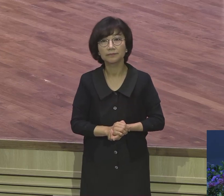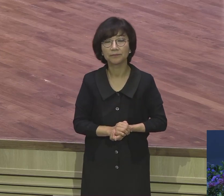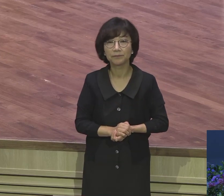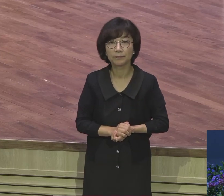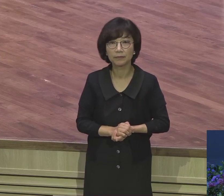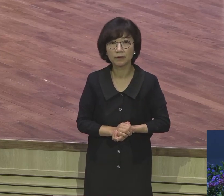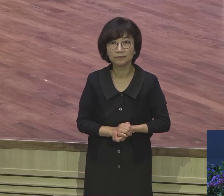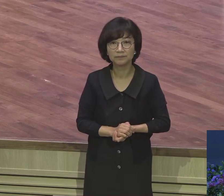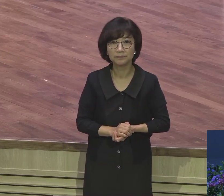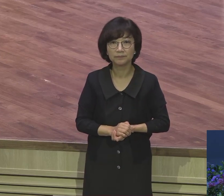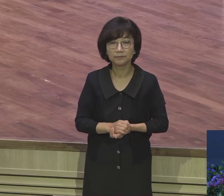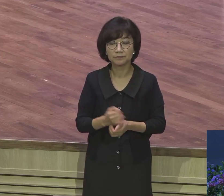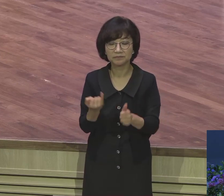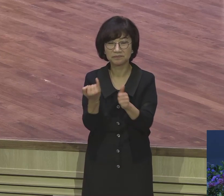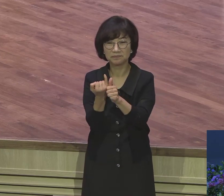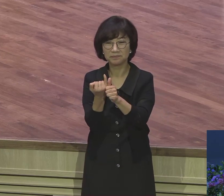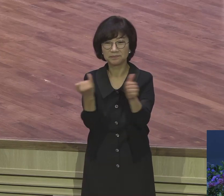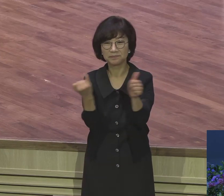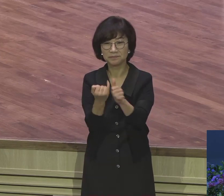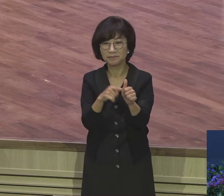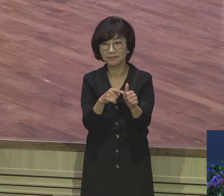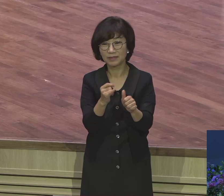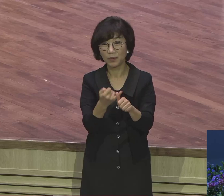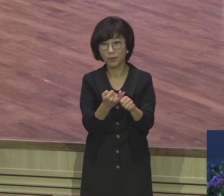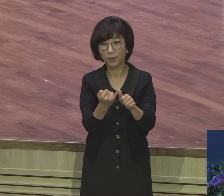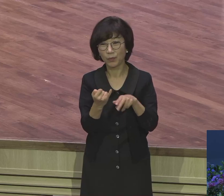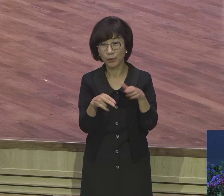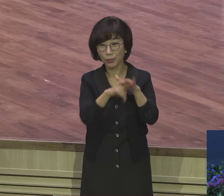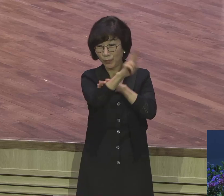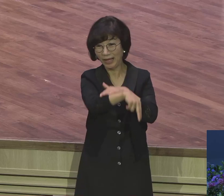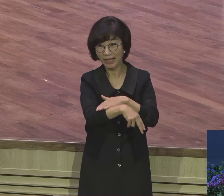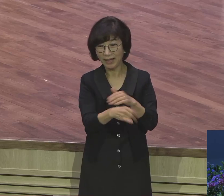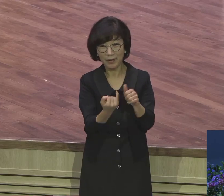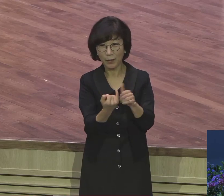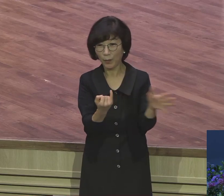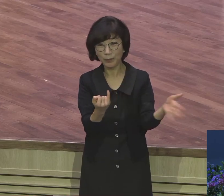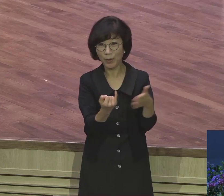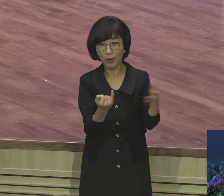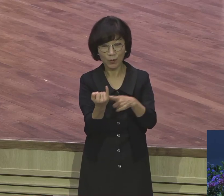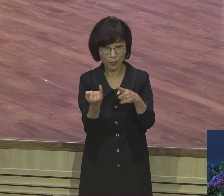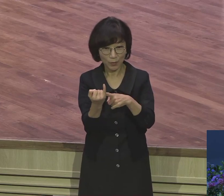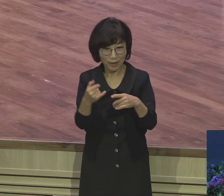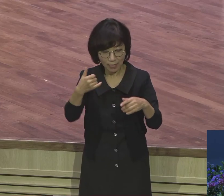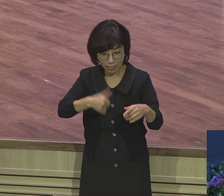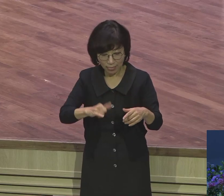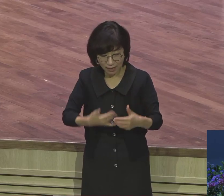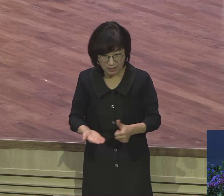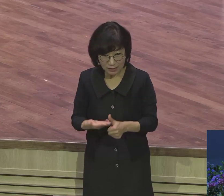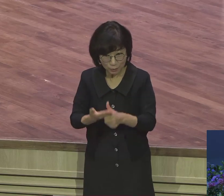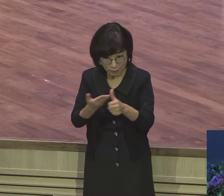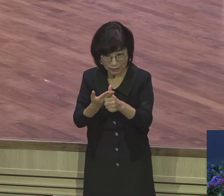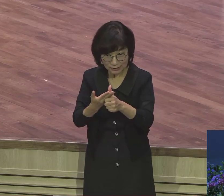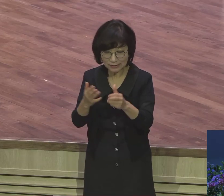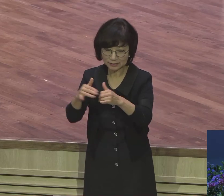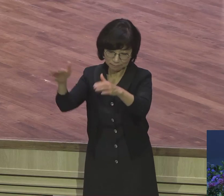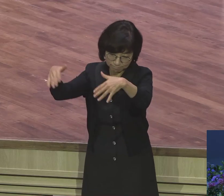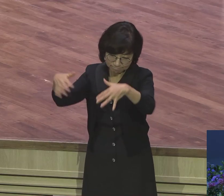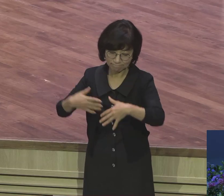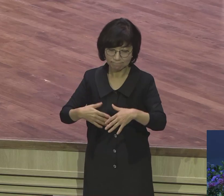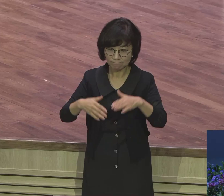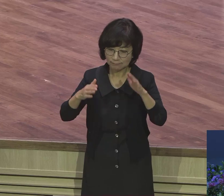어머니들 애기만 있는 어머니들 다 직업 훈련시켜가지고 지금 그렇게 막 돌아가고 있습니다. 현장인데